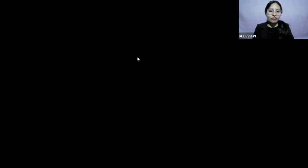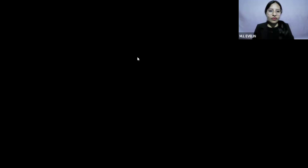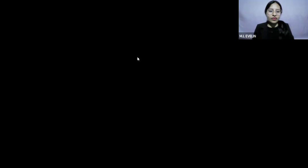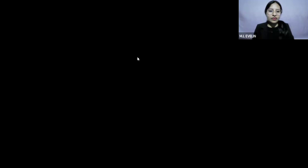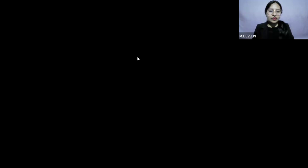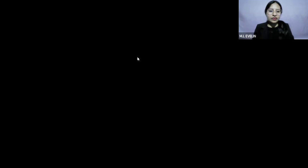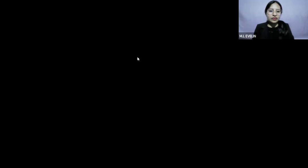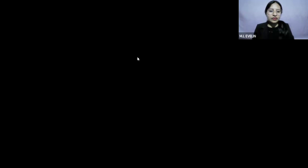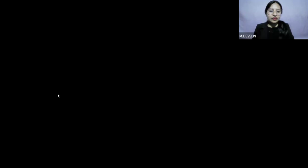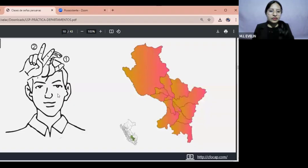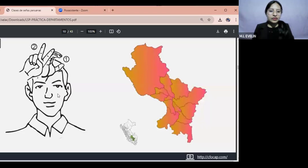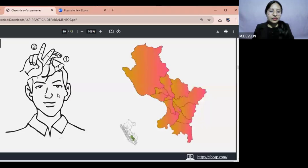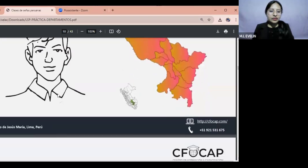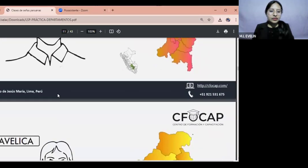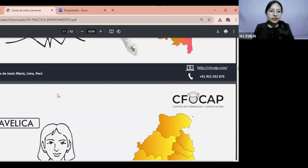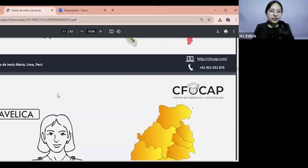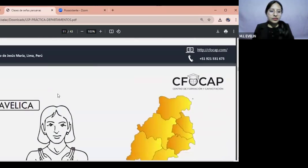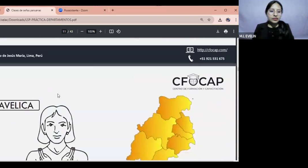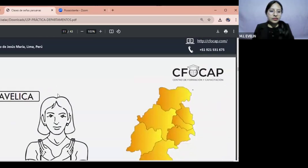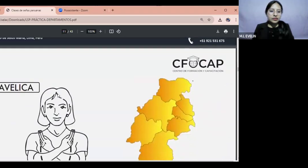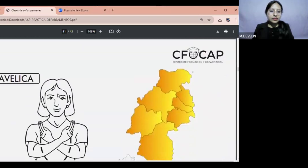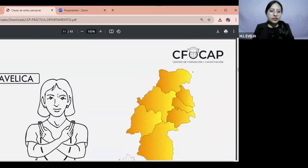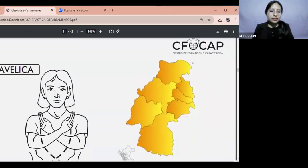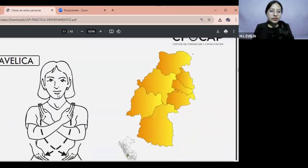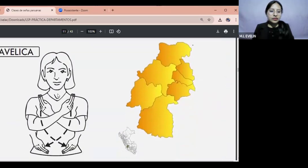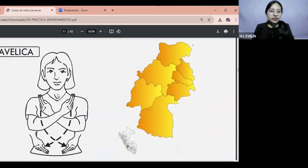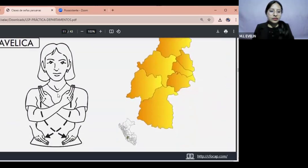hay un Manuel y un em Manuel